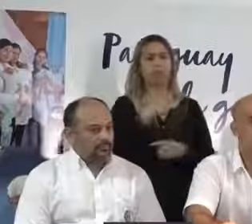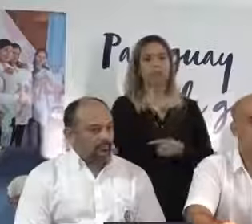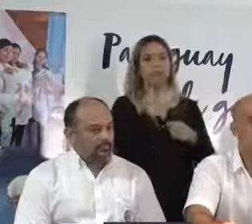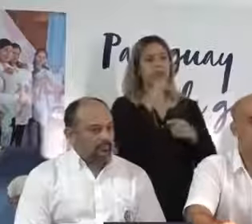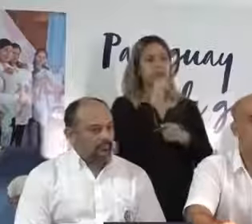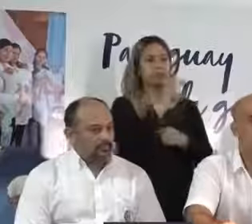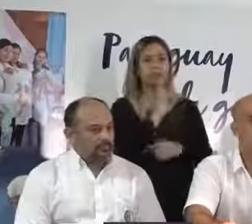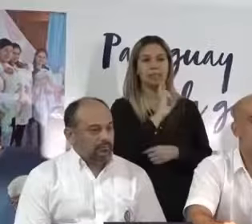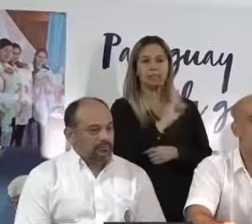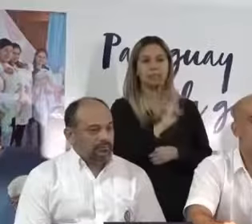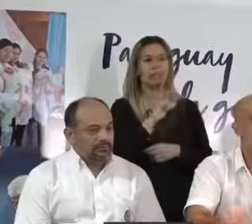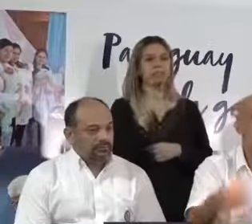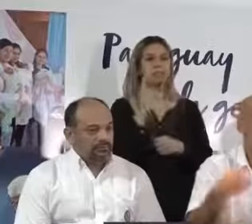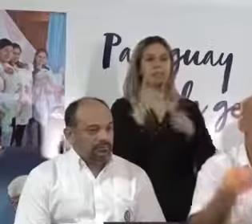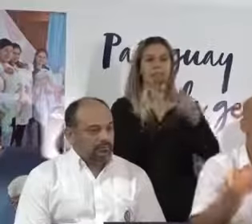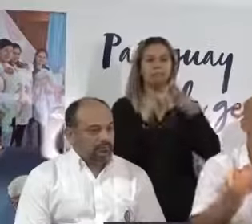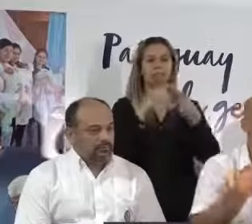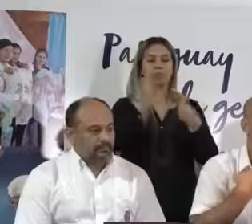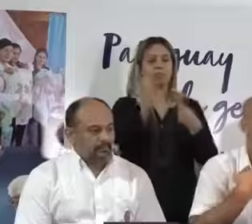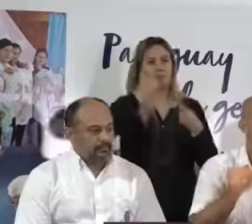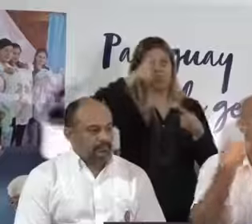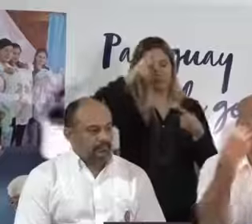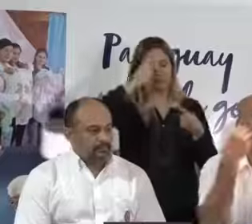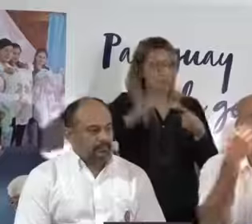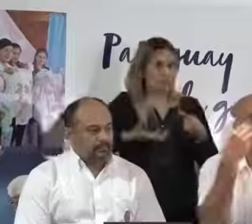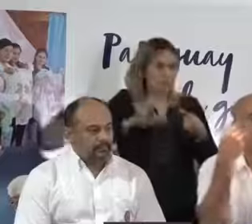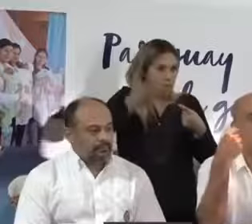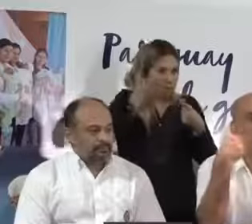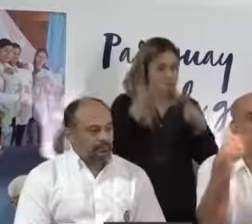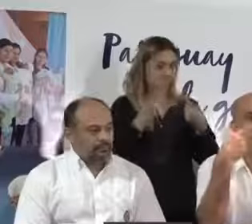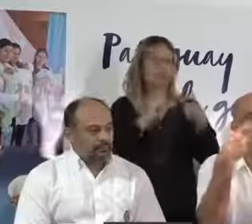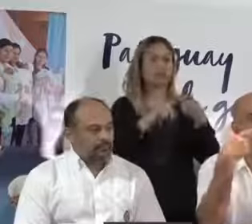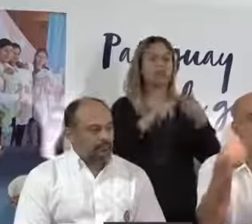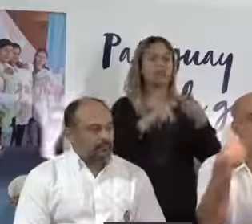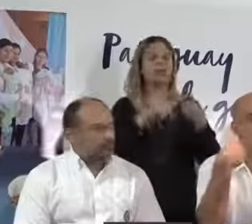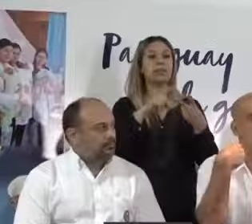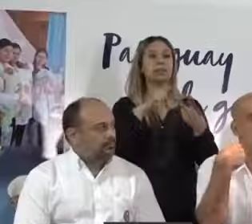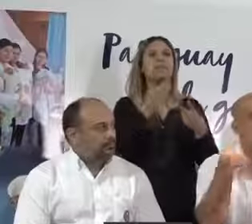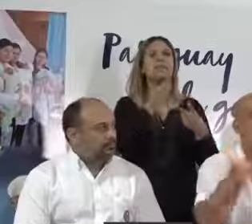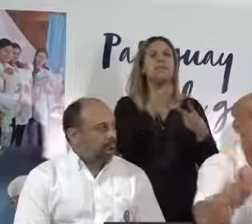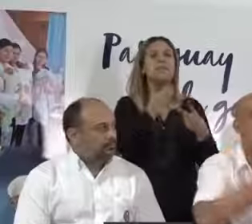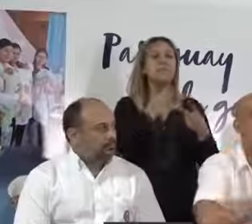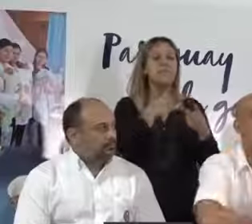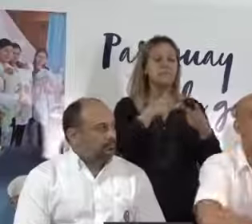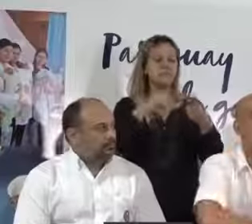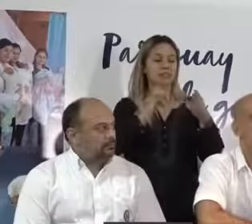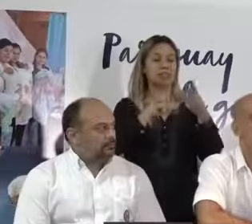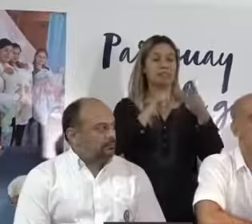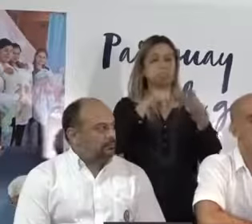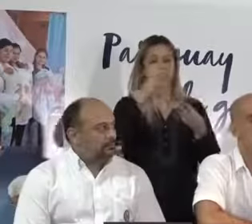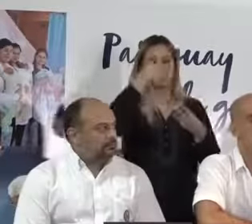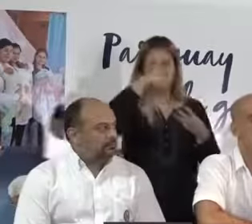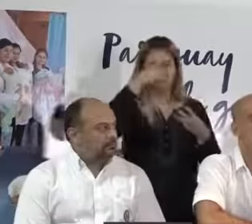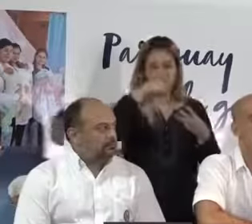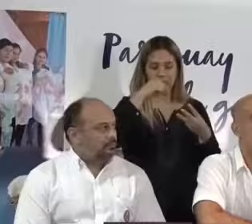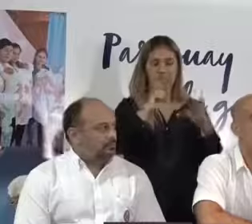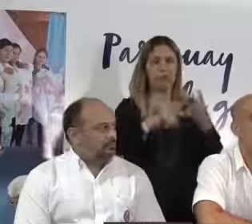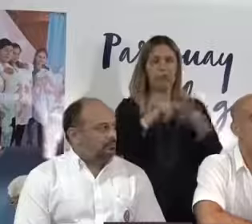siempre son los de fiebre, dolor de garganta, congestión nasal, secreción nasal, puede haber tos